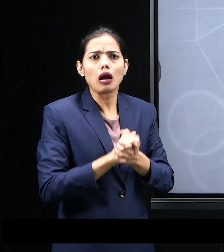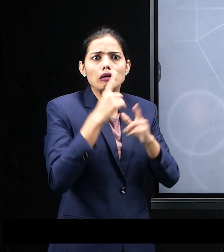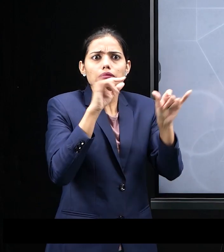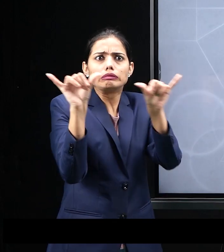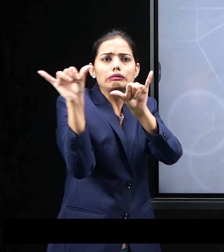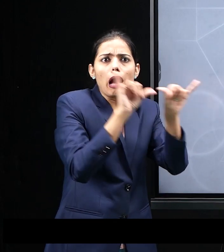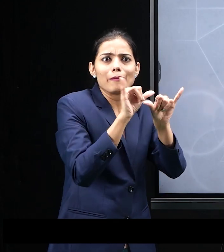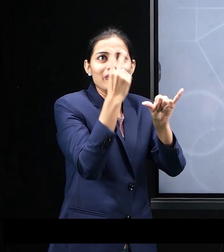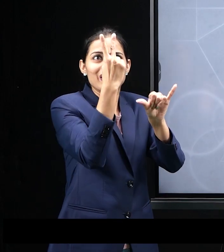इंटरसेक्शन,